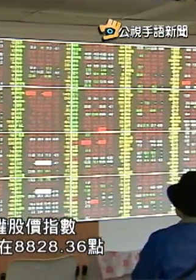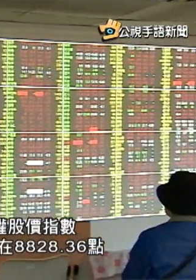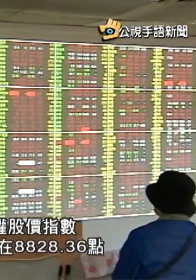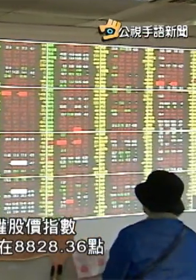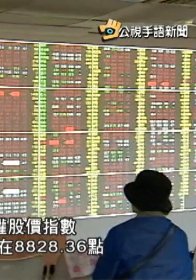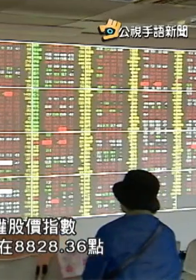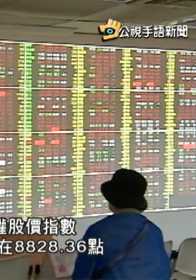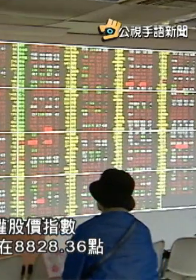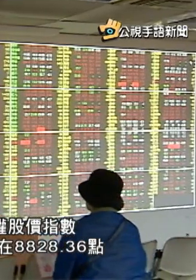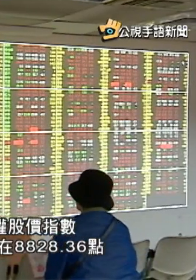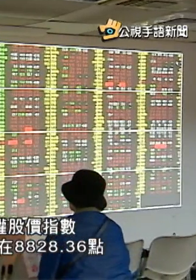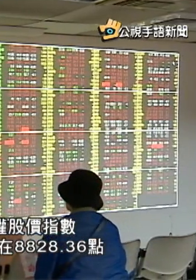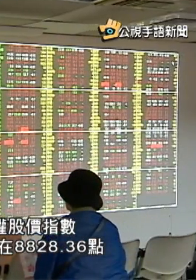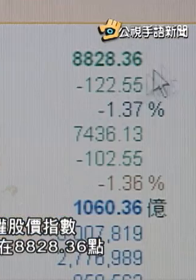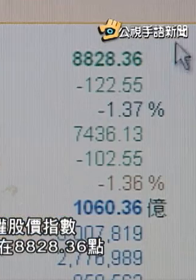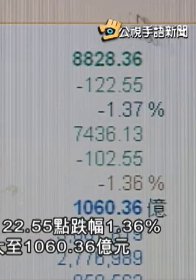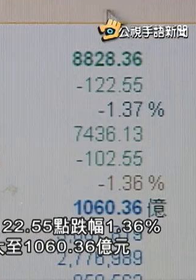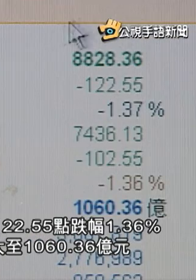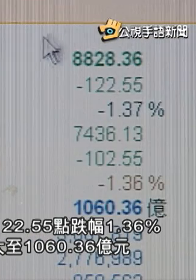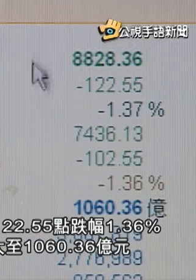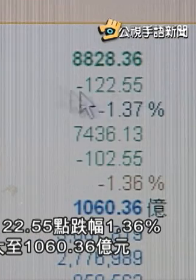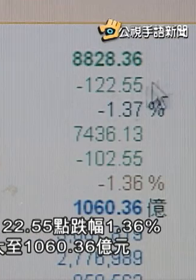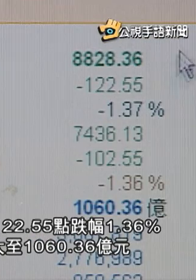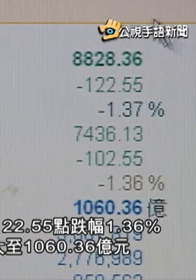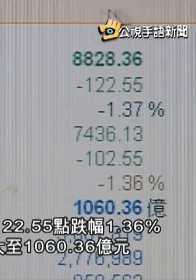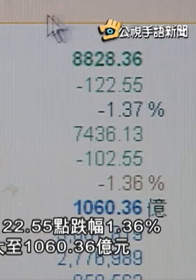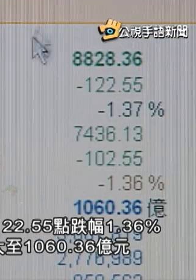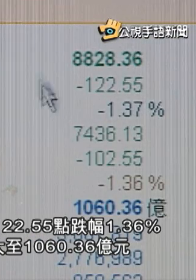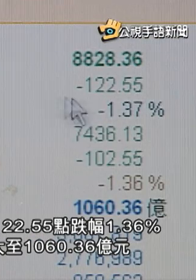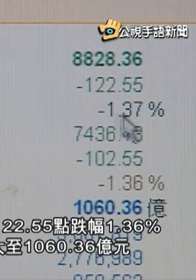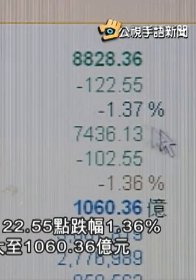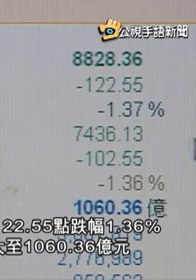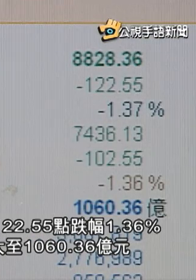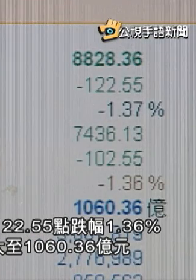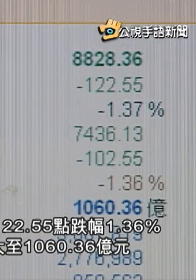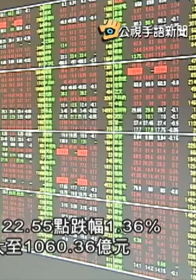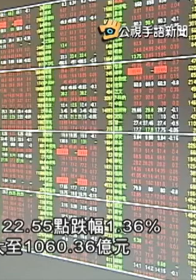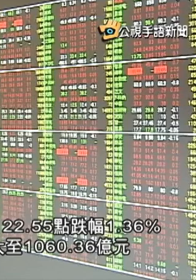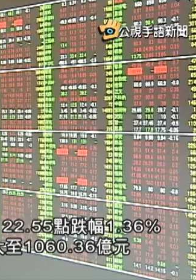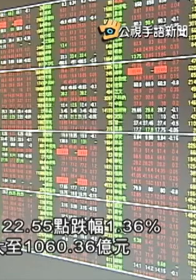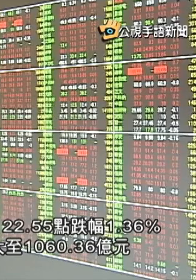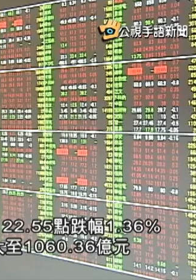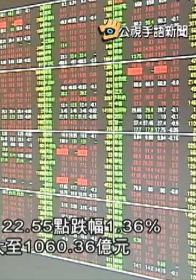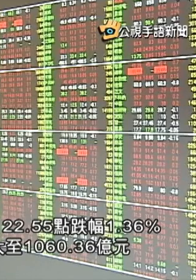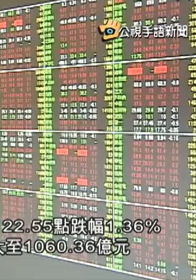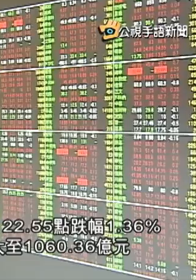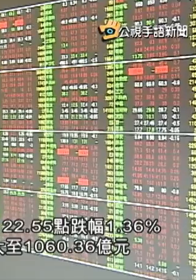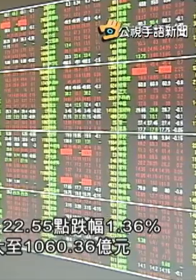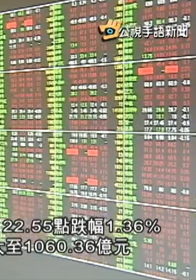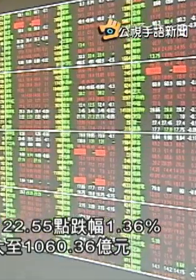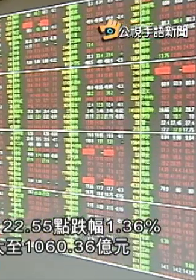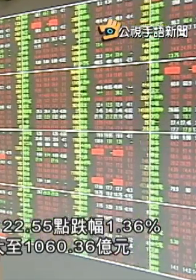在8828.36点，下跌122.55点，跌幅1.36%，成交值放大